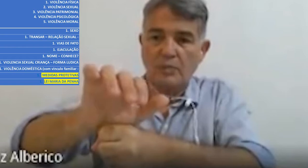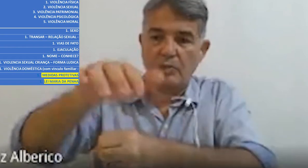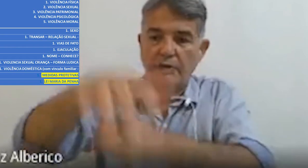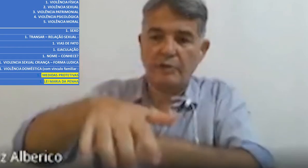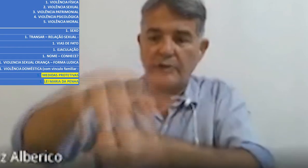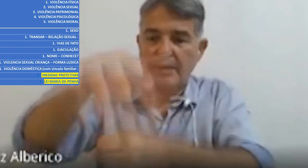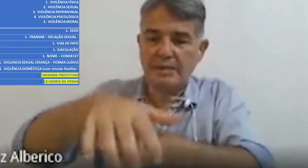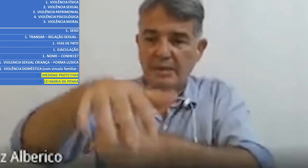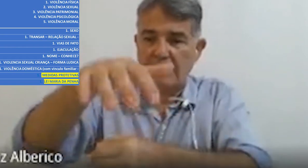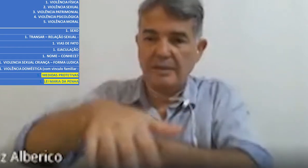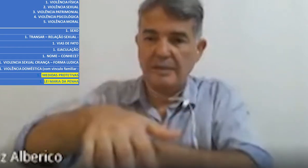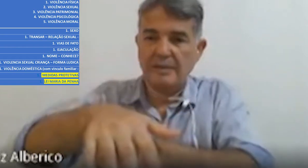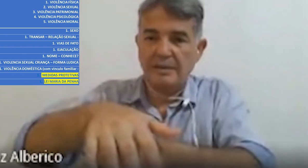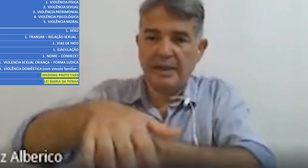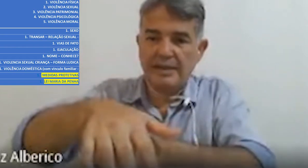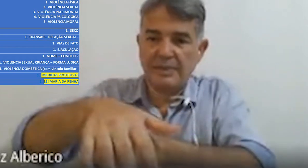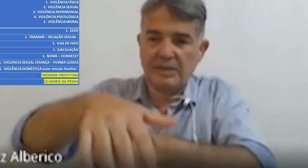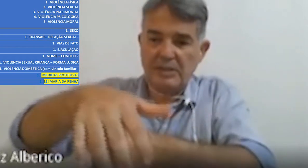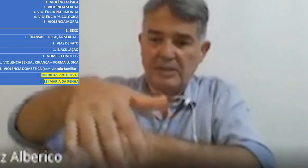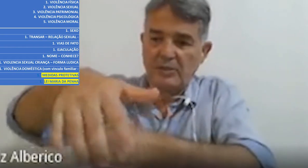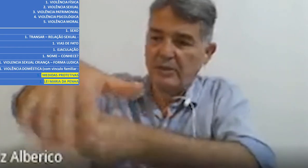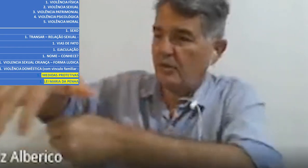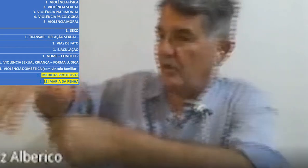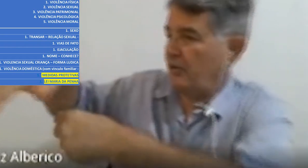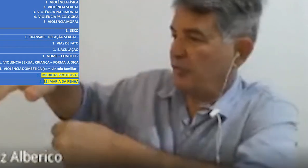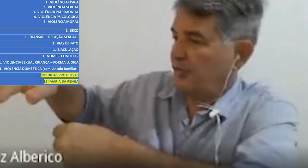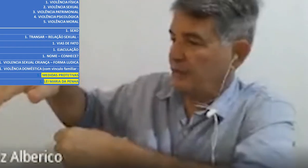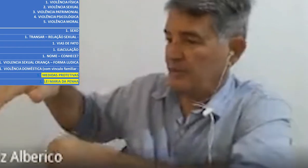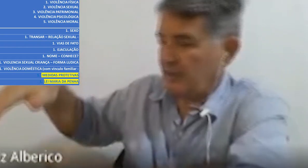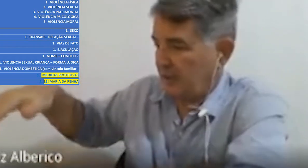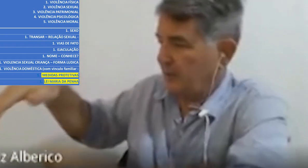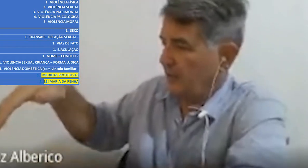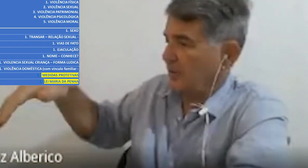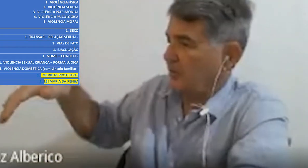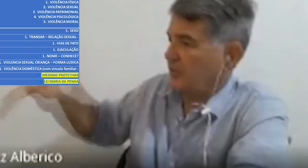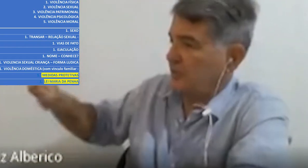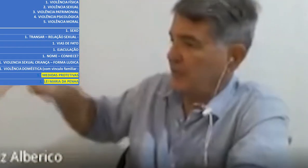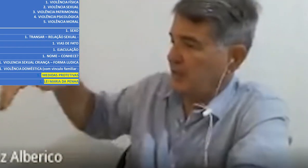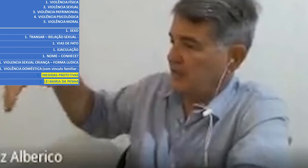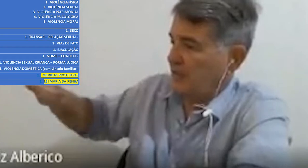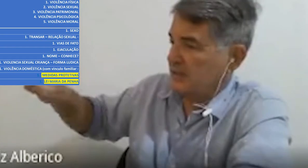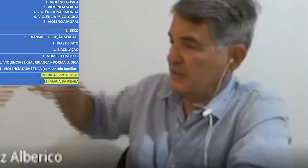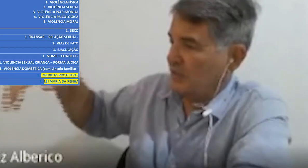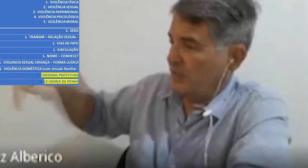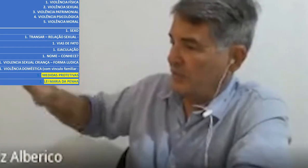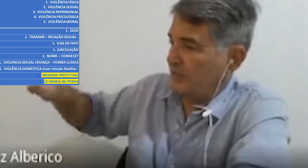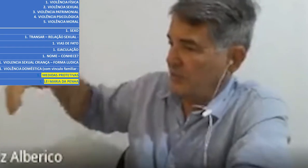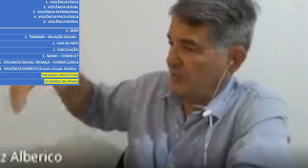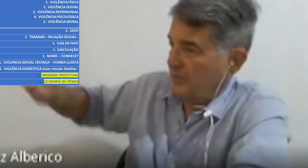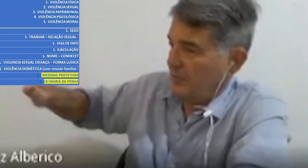por favor, não é assim. Laísa, preste atenção. Ó, eu vou ficar meio de lado, você baixa, faz isso, ó.